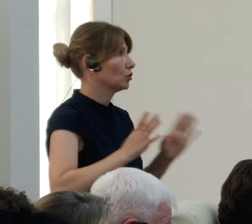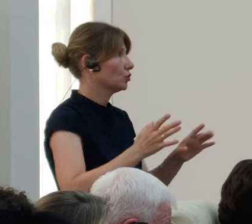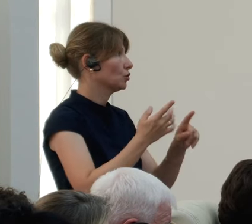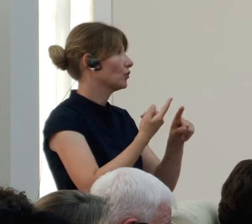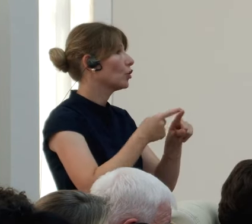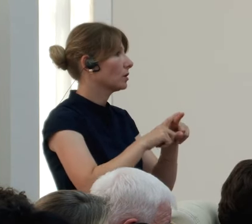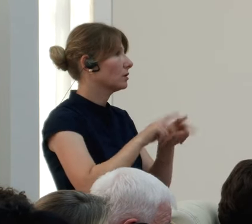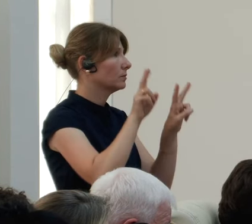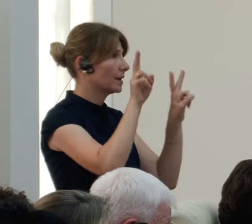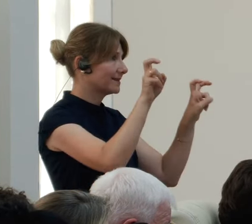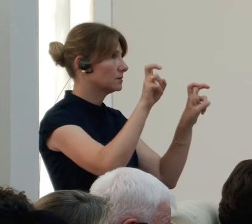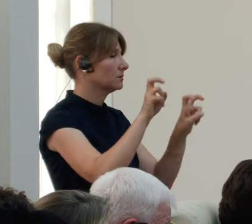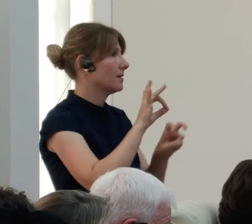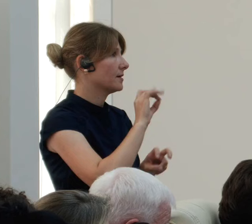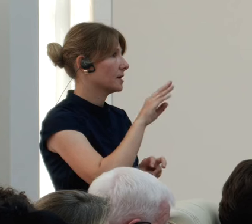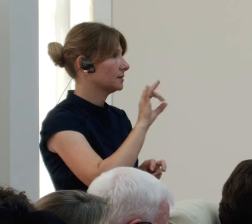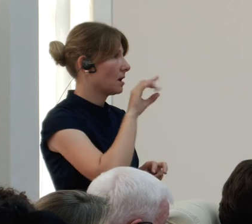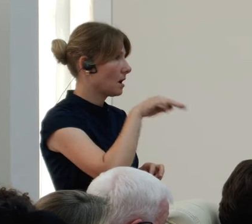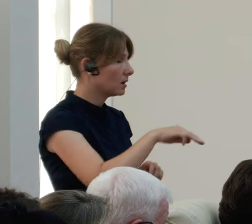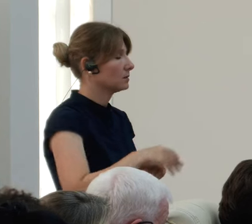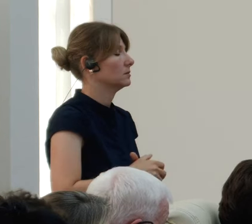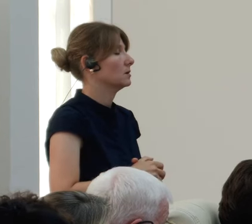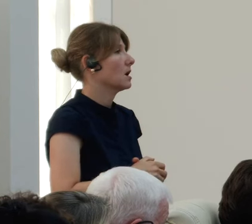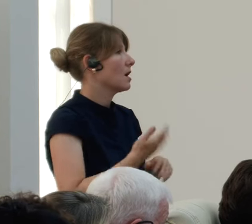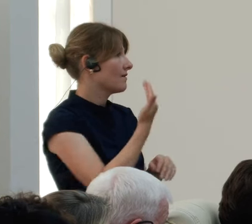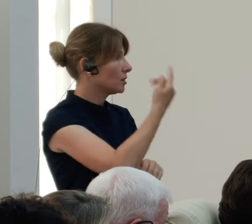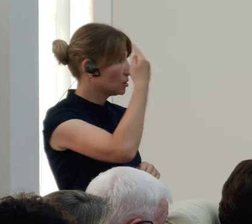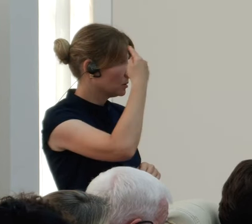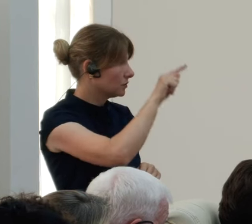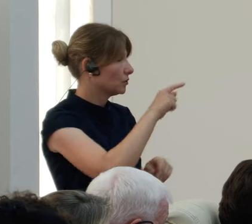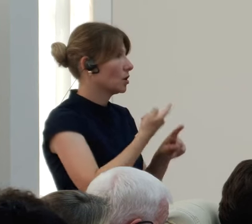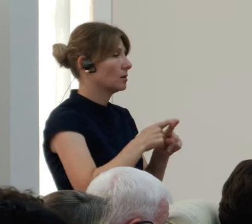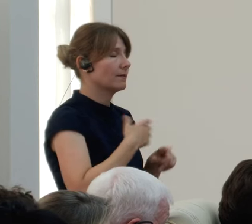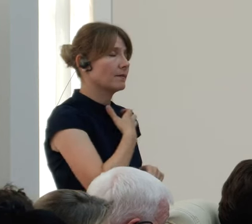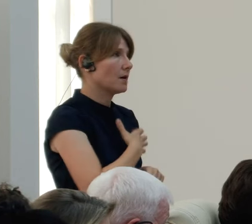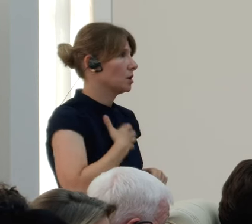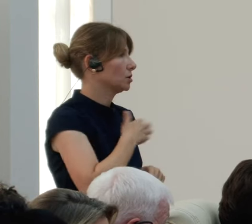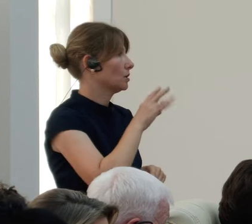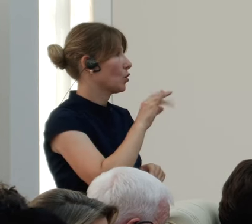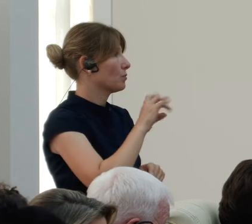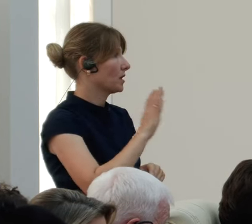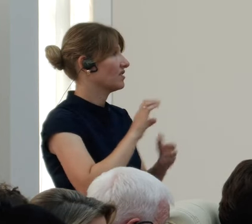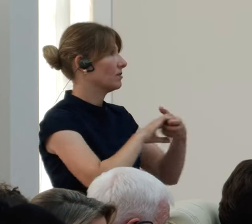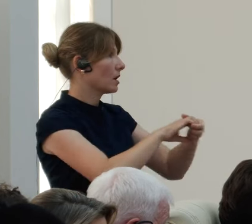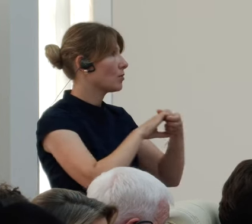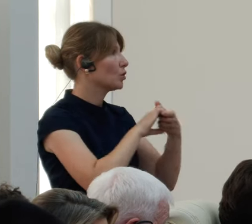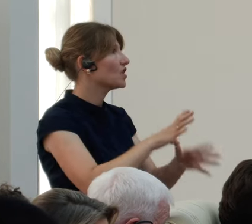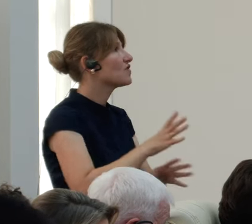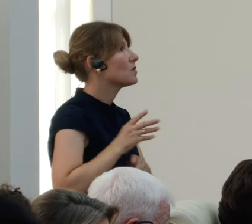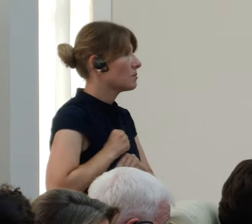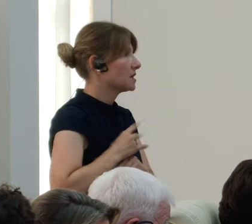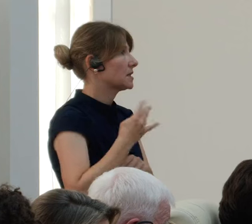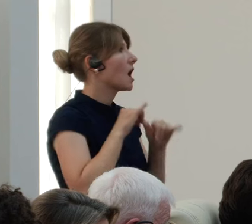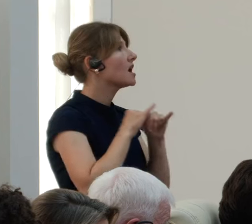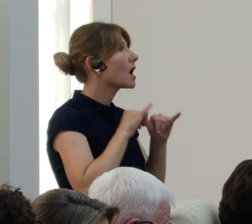acestui laborator de învățare. Această inițiativă este un moment important în colaborarea noastră pentru